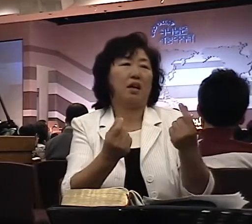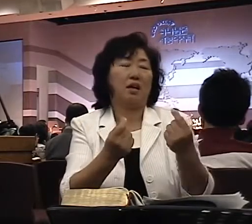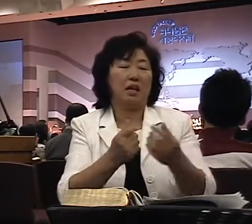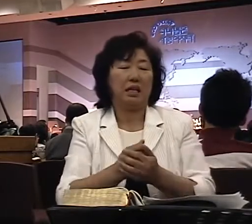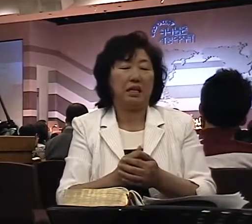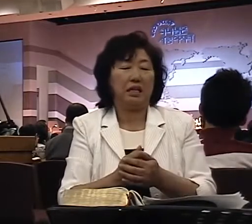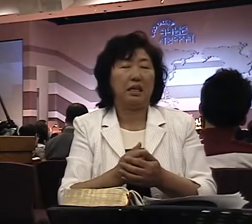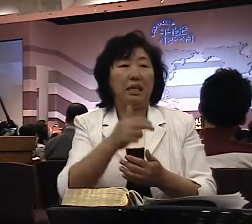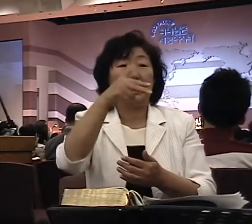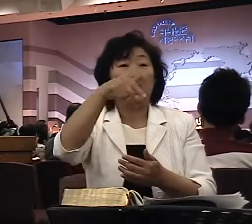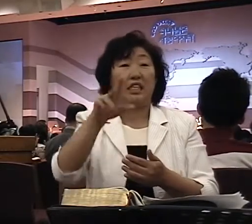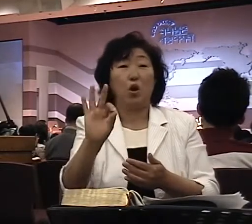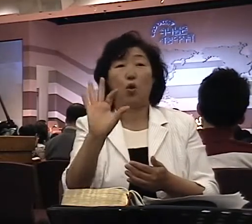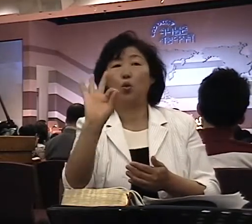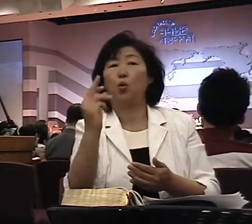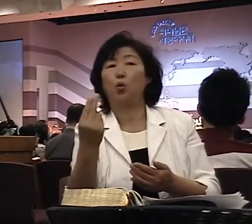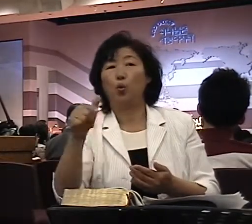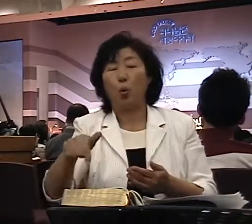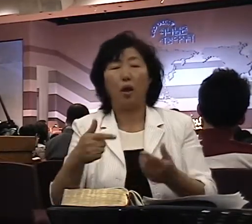정욕과 같습니다.